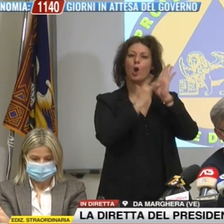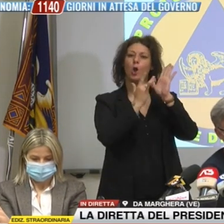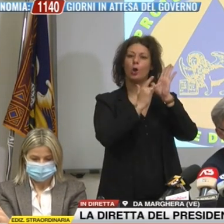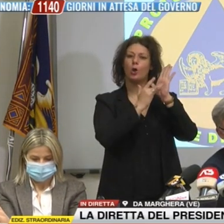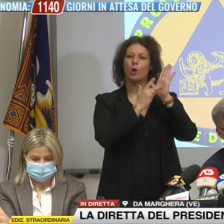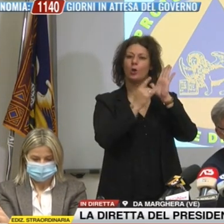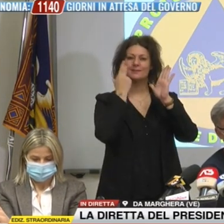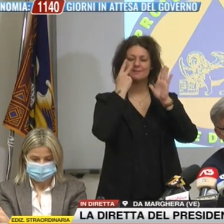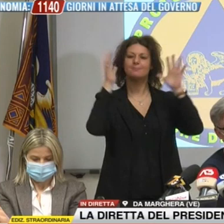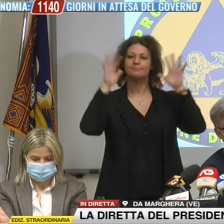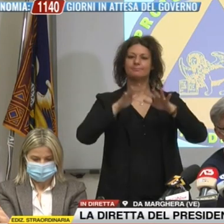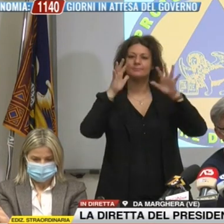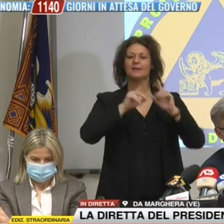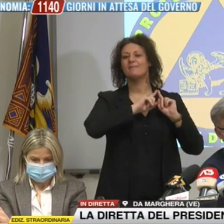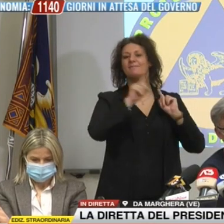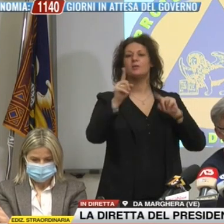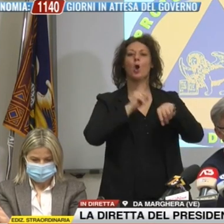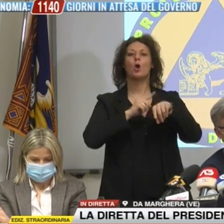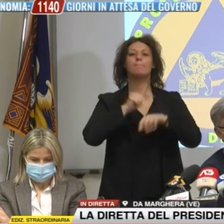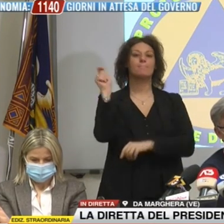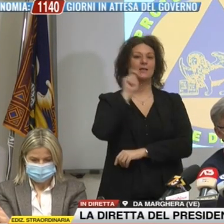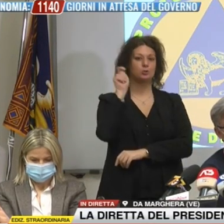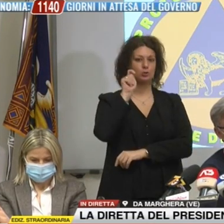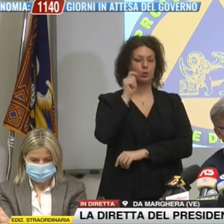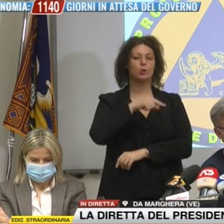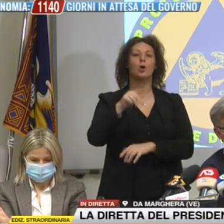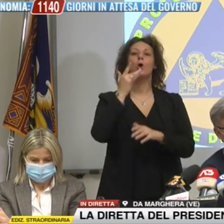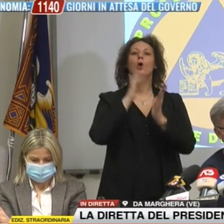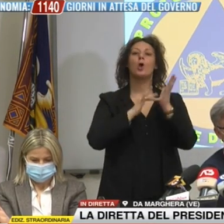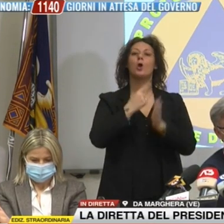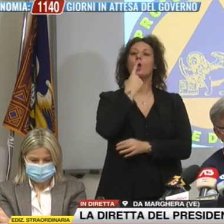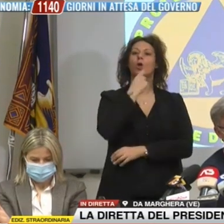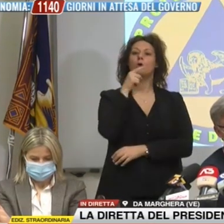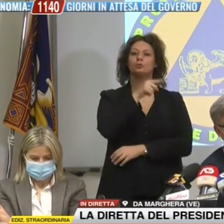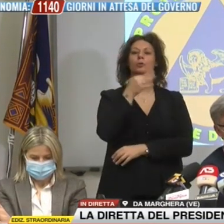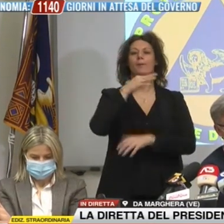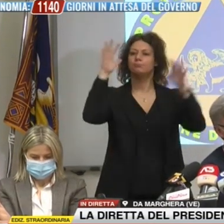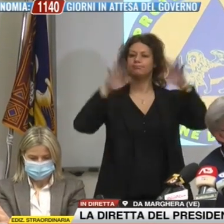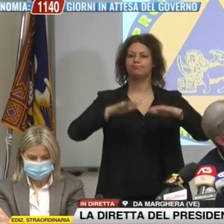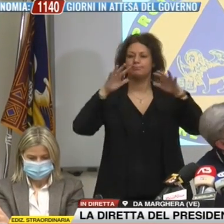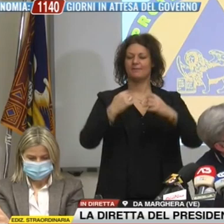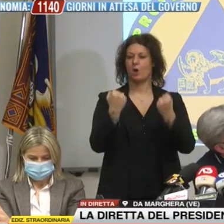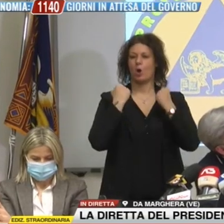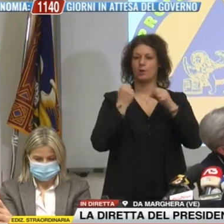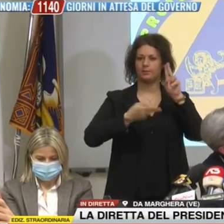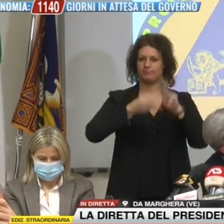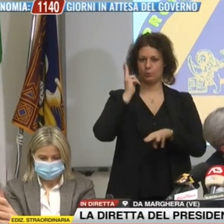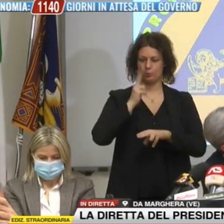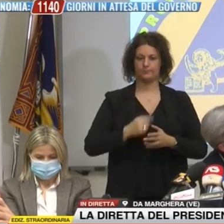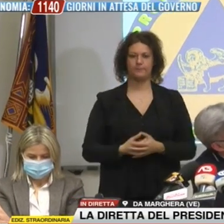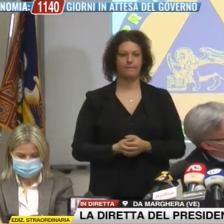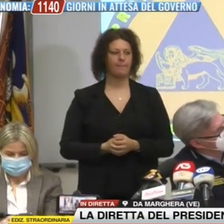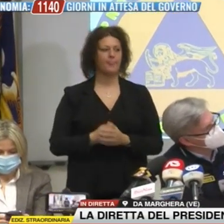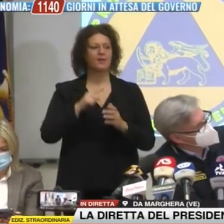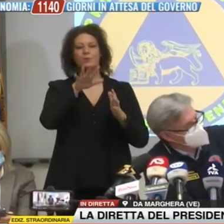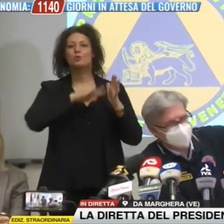le precipitazioni fino alle ore 12, il colore rosso è dove ci sono state le precipitazioni maggiori e poi